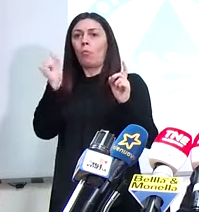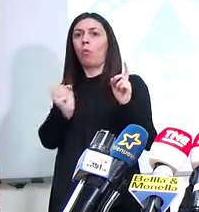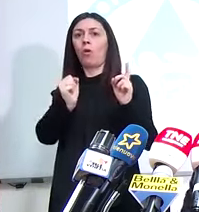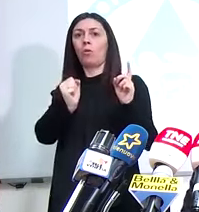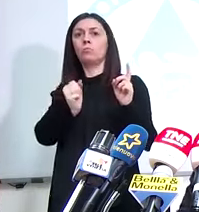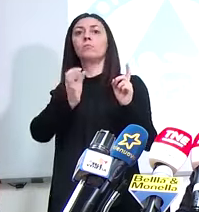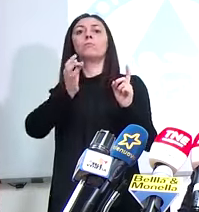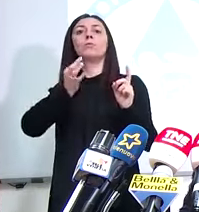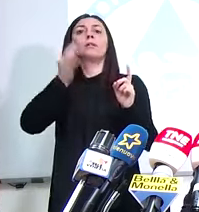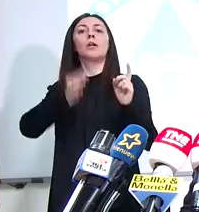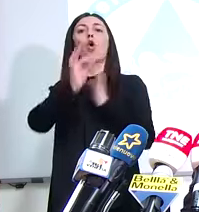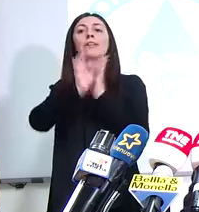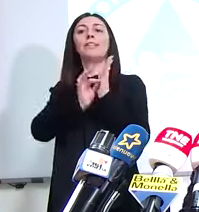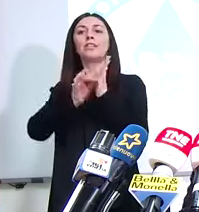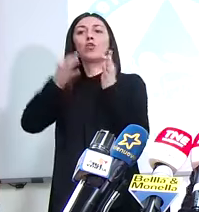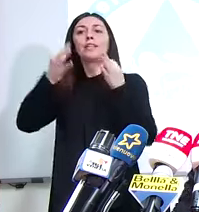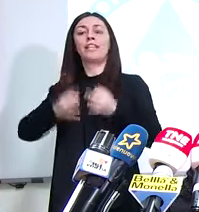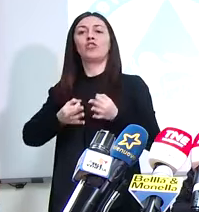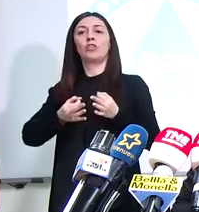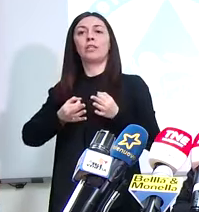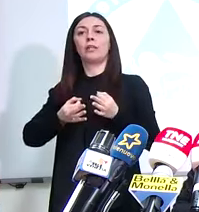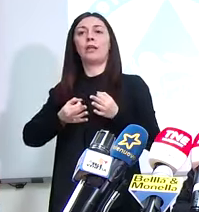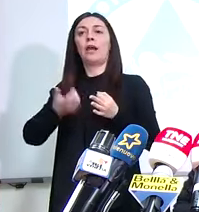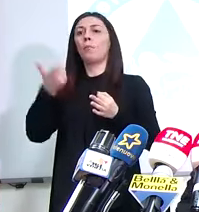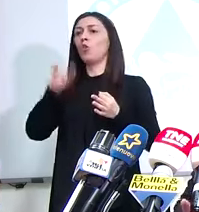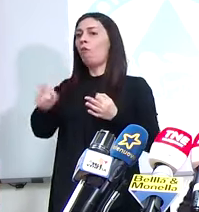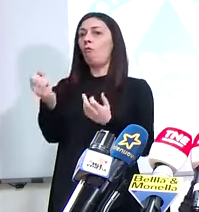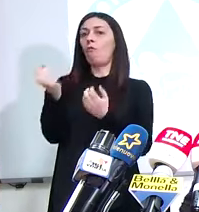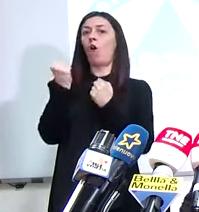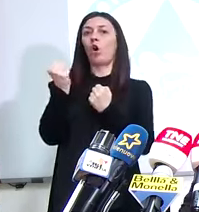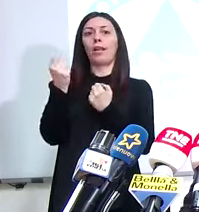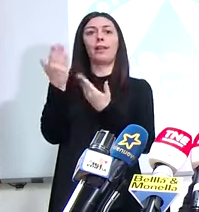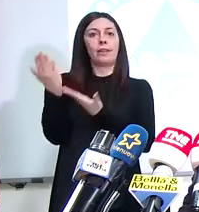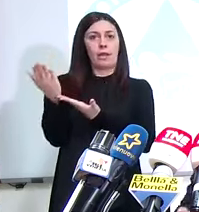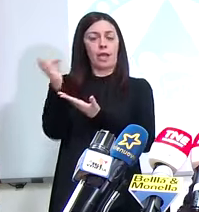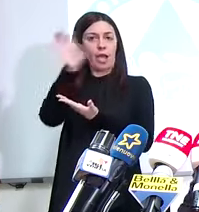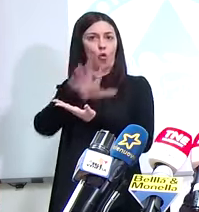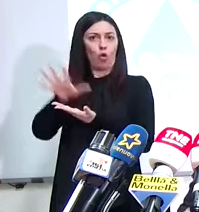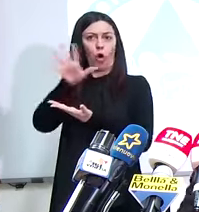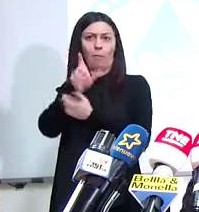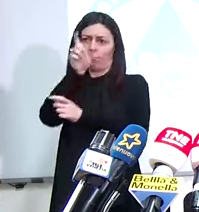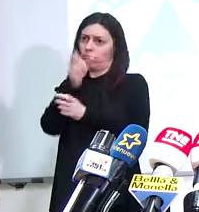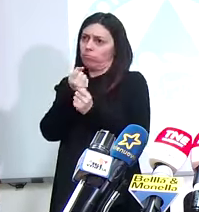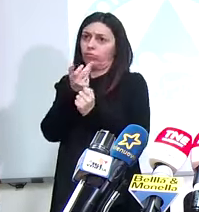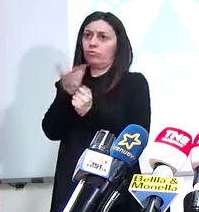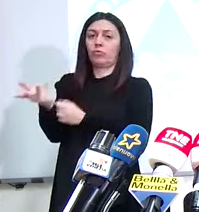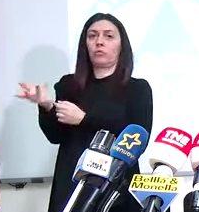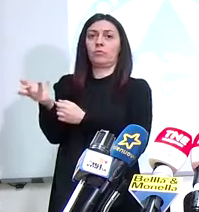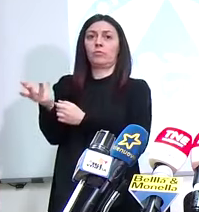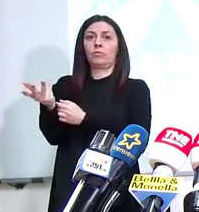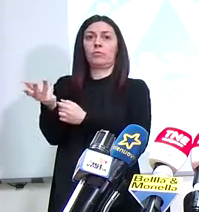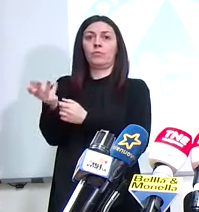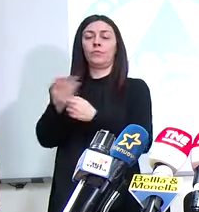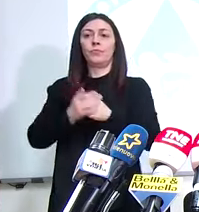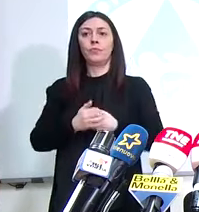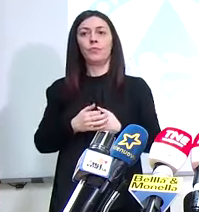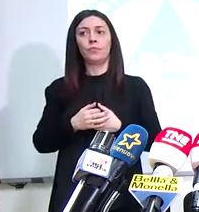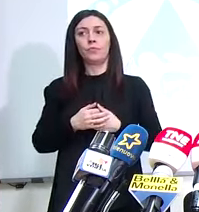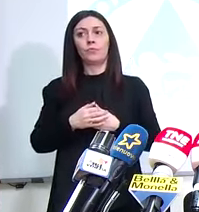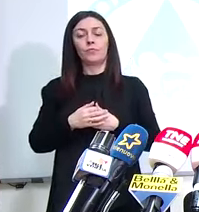condizioni visto e considerato che sei se il loro mercato e le sei riuscito a portarlo tutto in maniera organizzata al